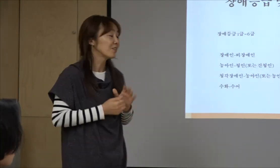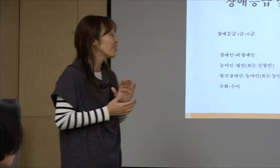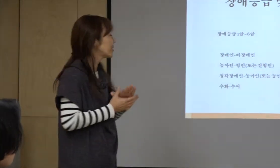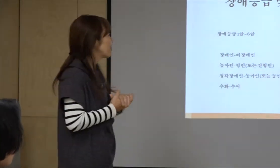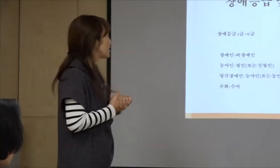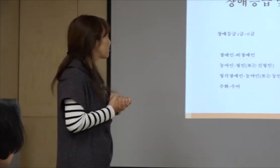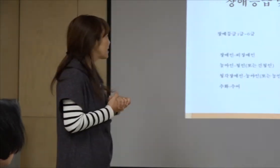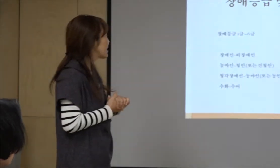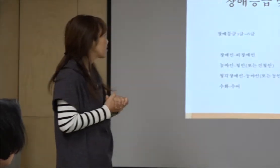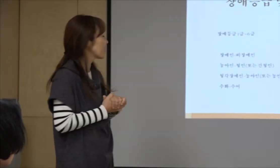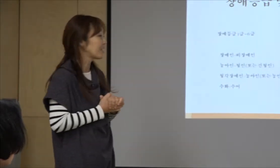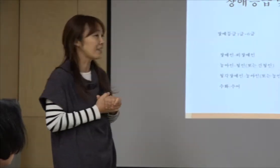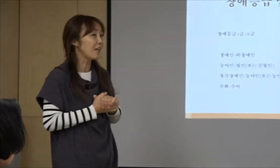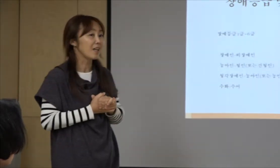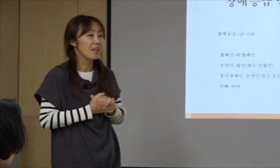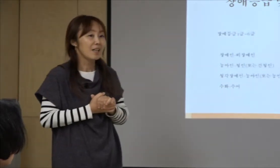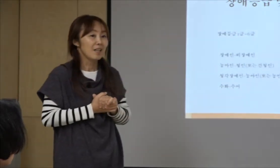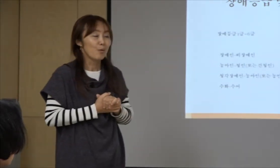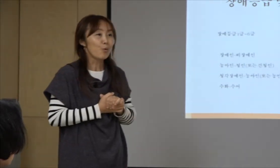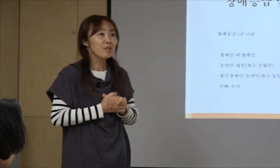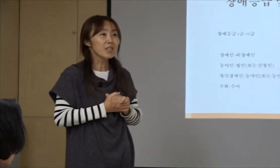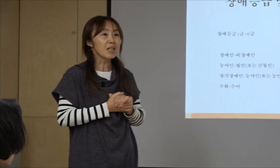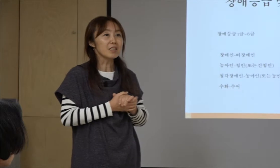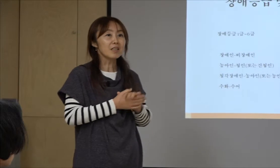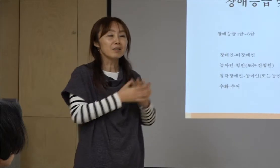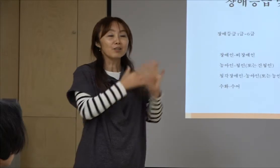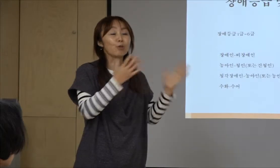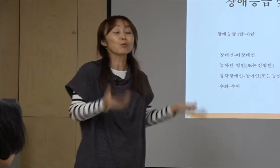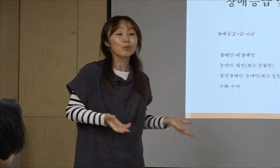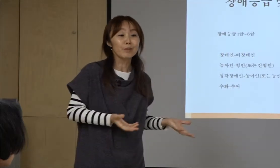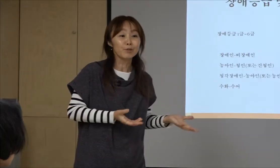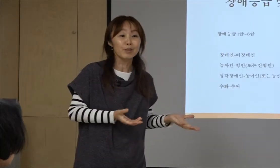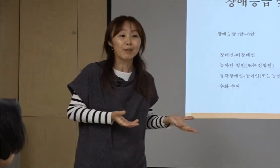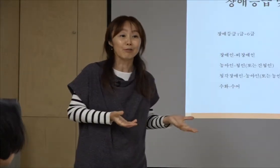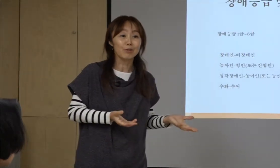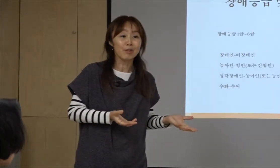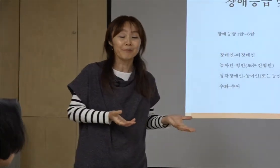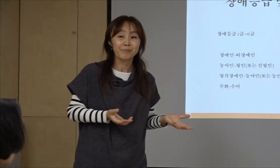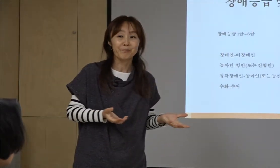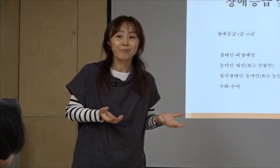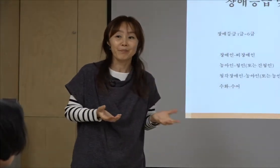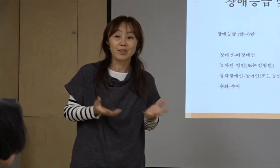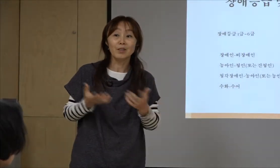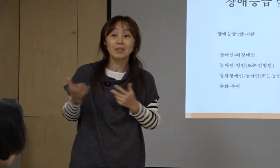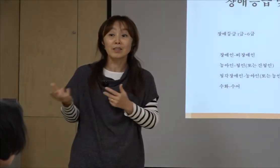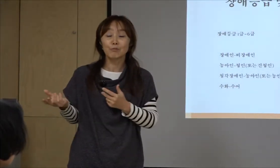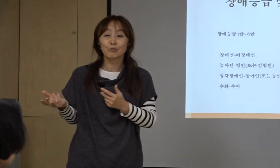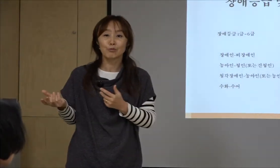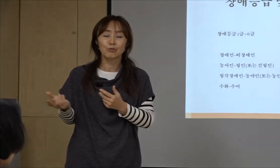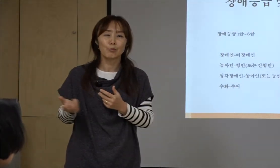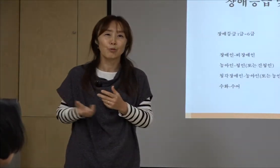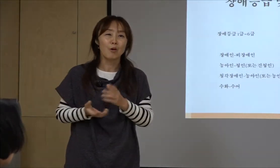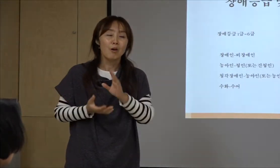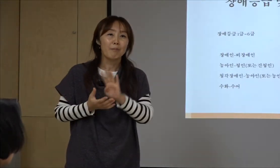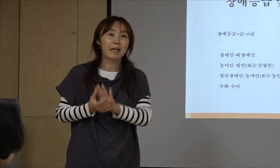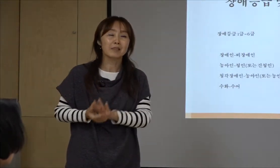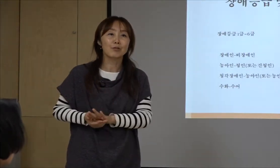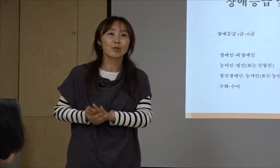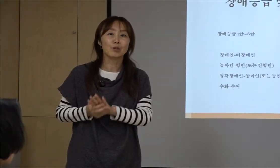것 때문에 좀 인식이 그렇긴 한데, 오히려 시각장애인들은 더 똑똑한 분들이 많고요. 청각장애인 분들도 뭐 박사도